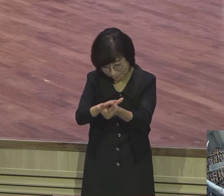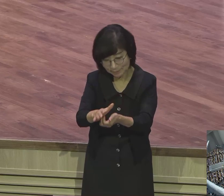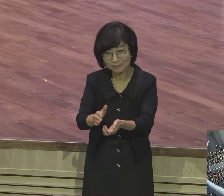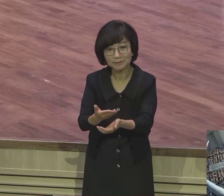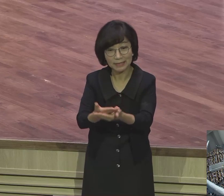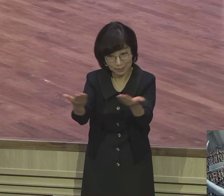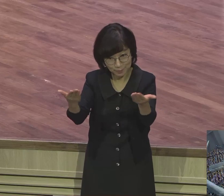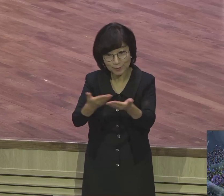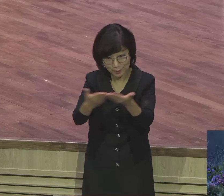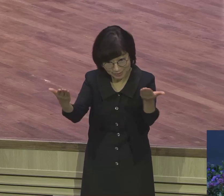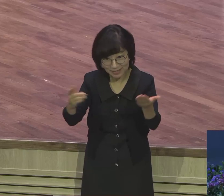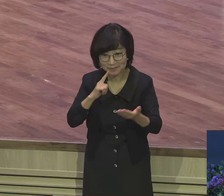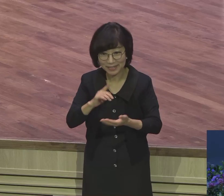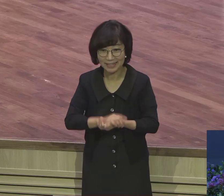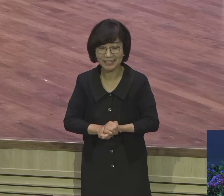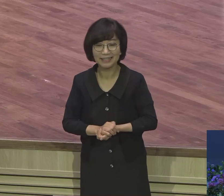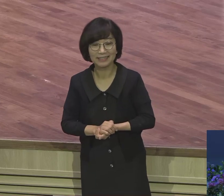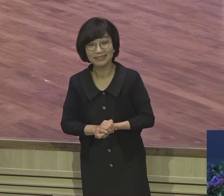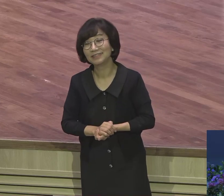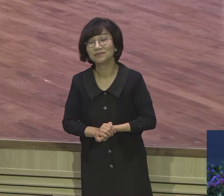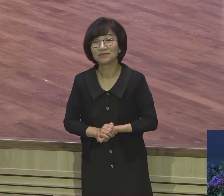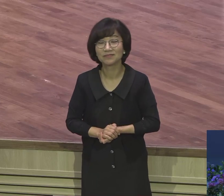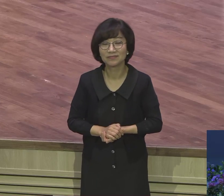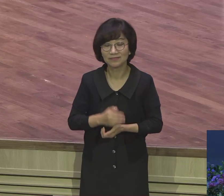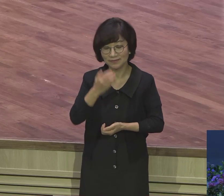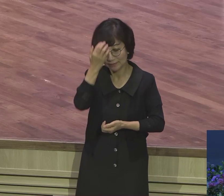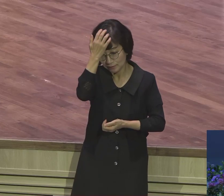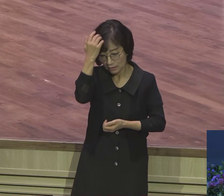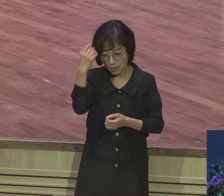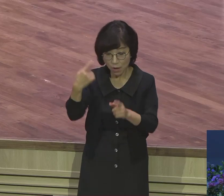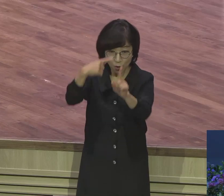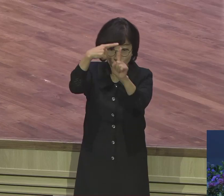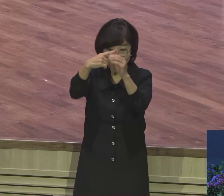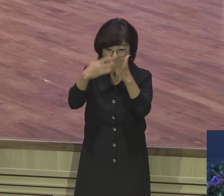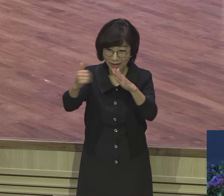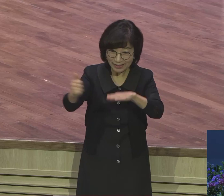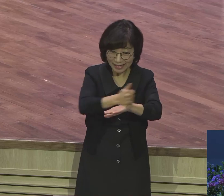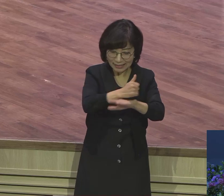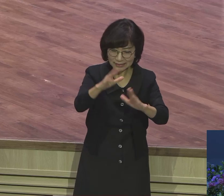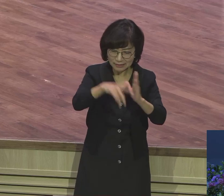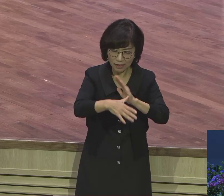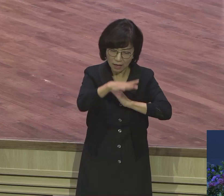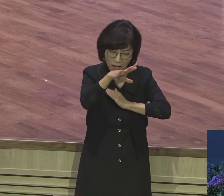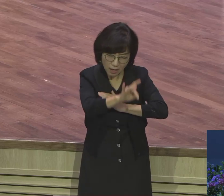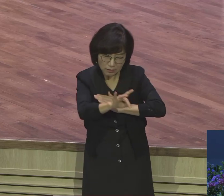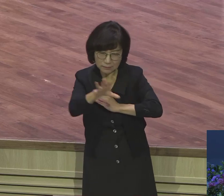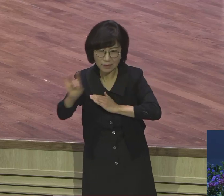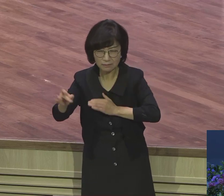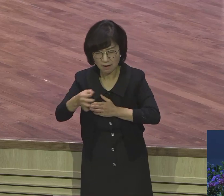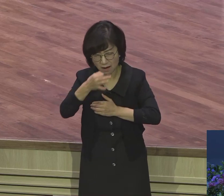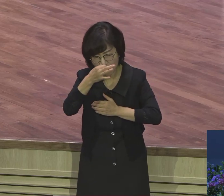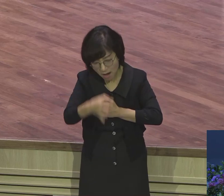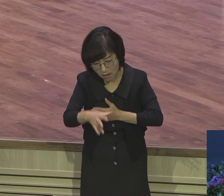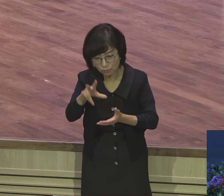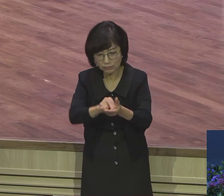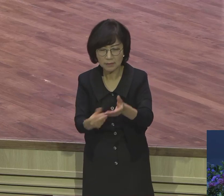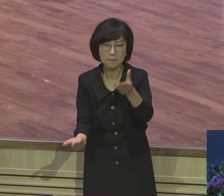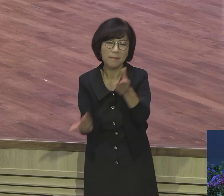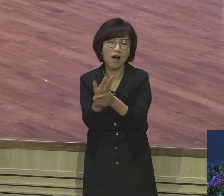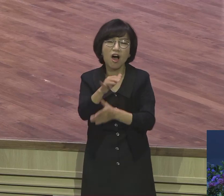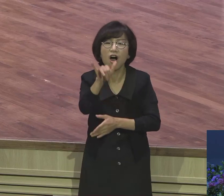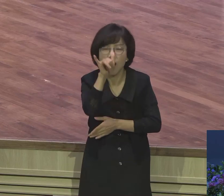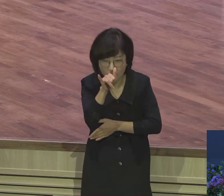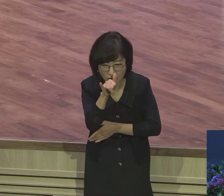바울은요. 교회생활을 하면서 꼭 평탄한 상황만 있는 것이 아니라 때로는 폭풍 불은 것 같은 환란에 올 때도